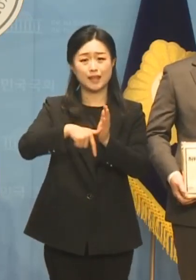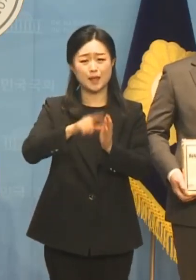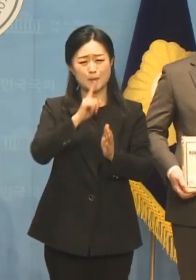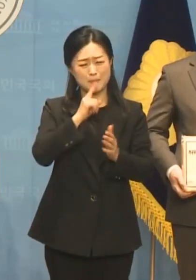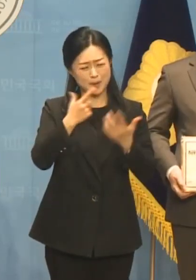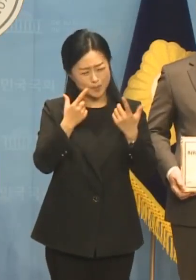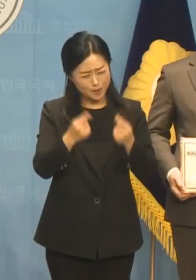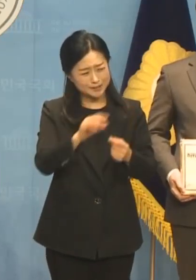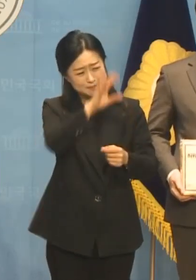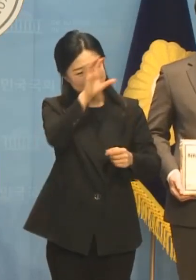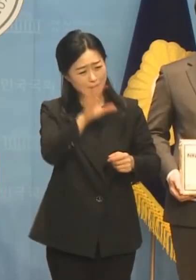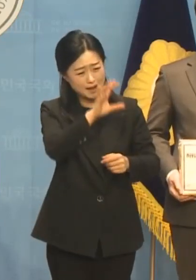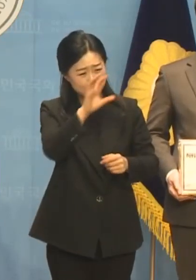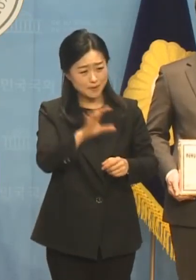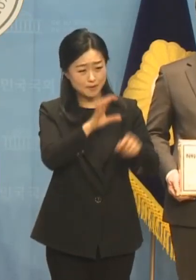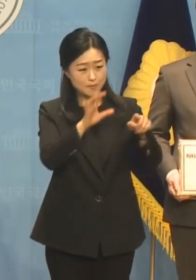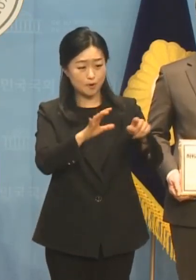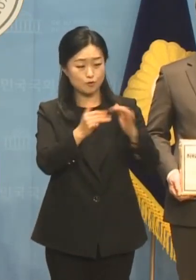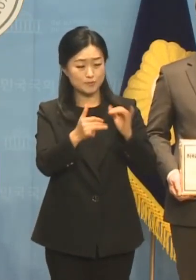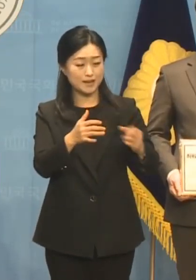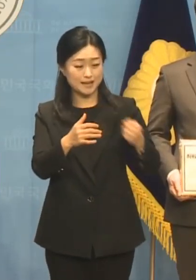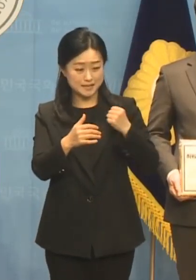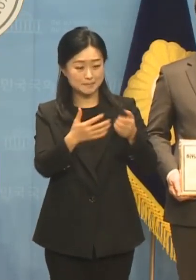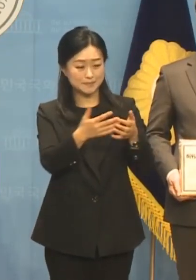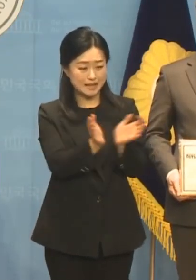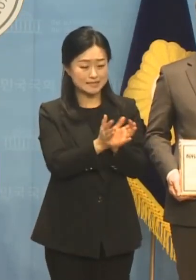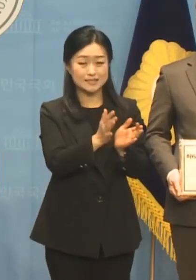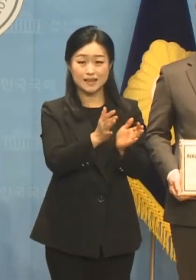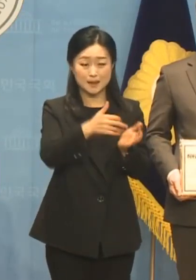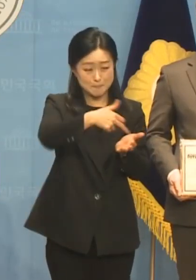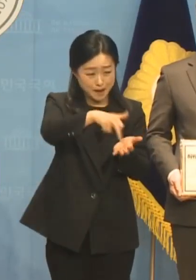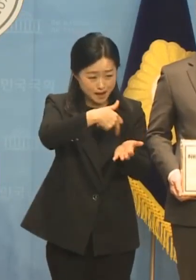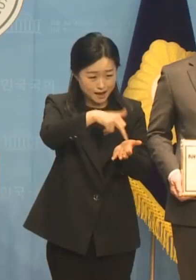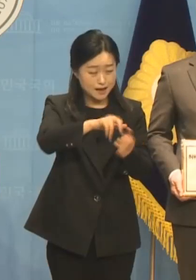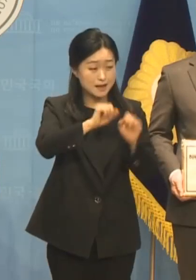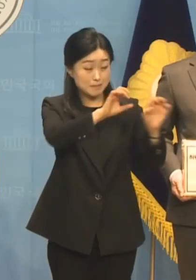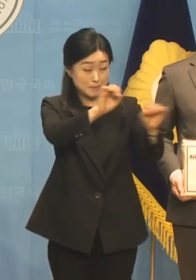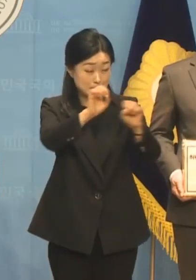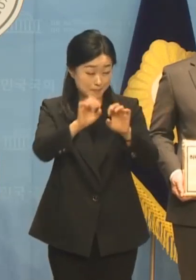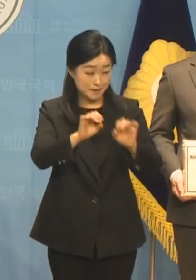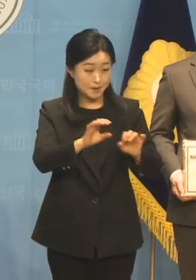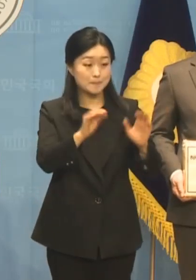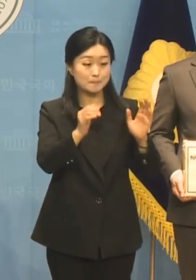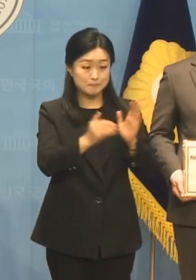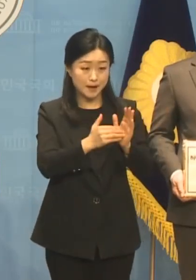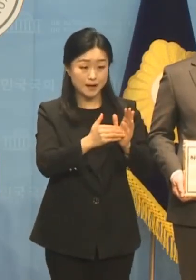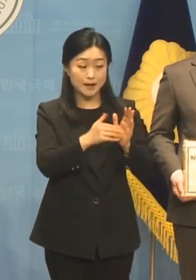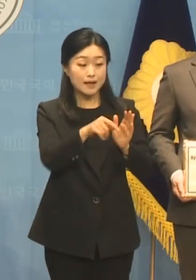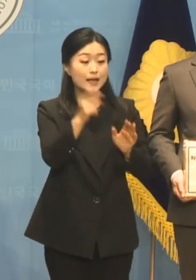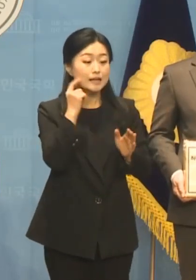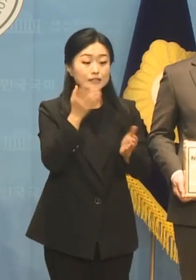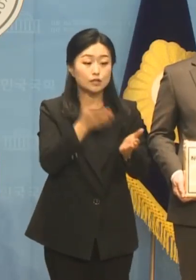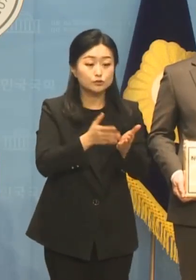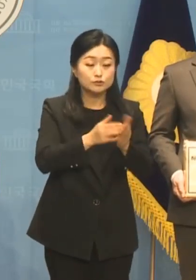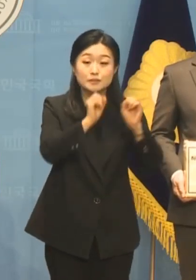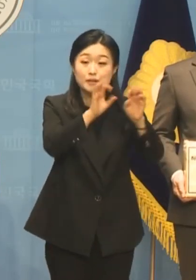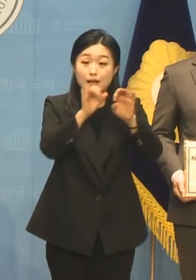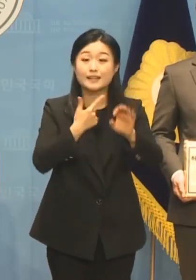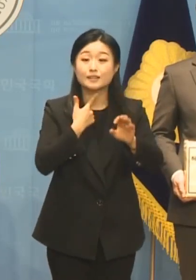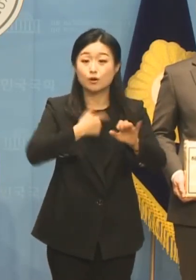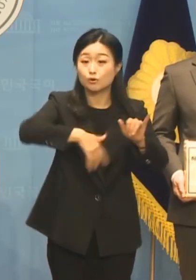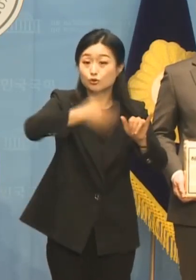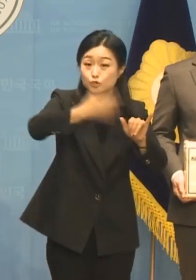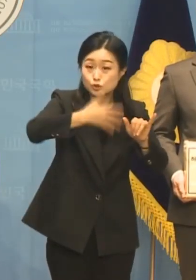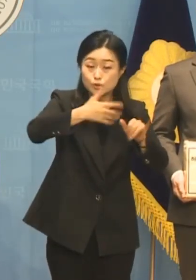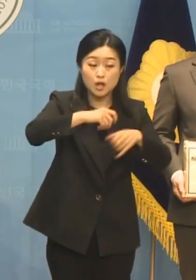똑같은 허위사실이 국힘 지지자들의 단체방을 통해 집중 유포되었으며 해당 허위사실을 유포한